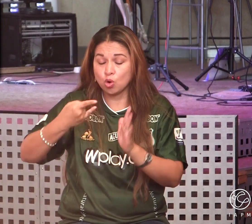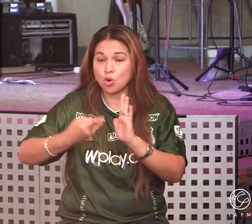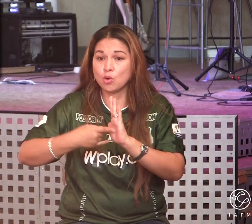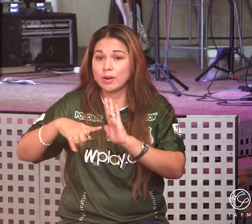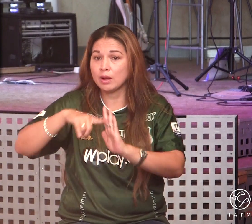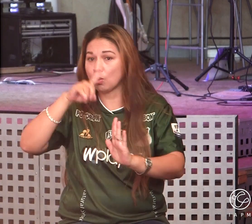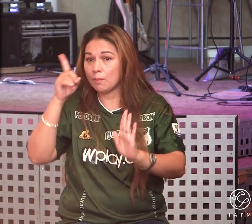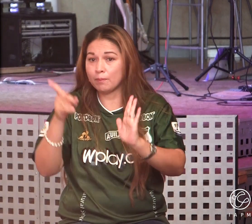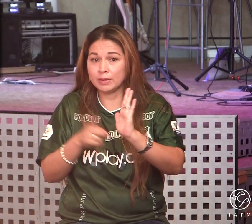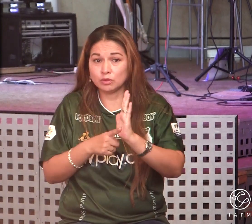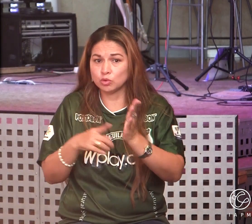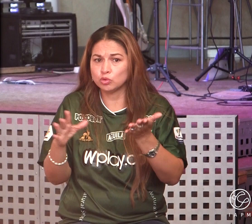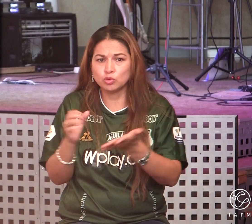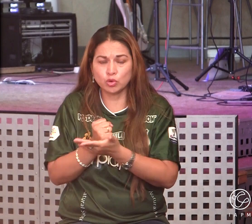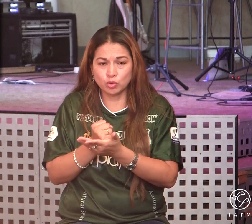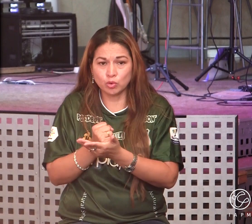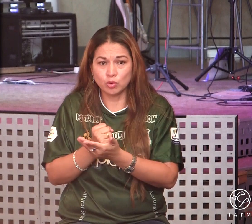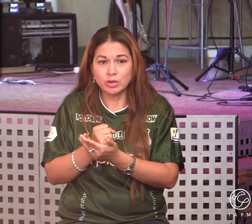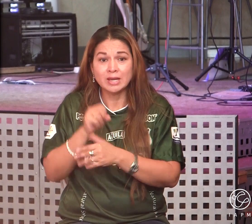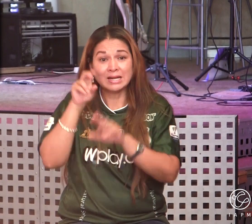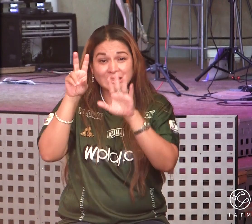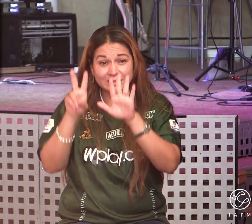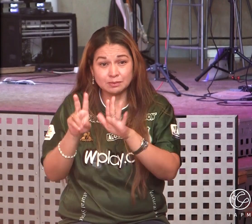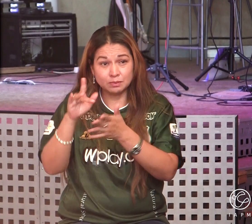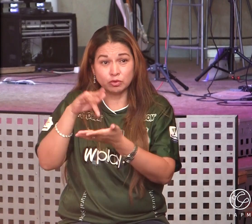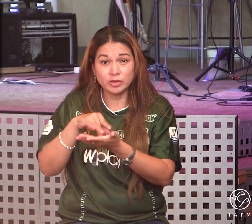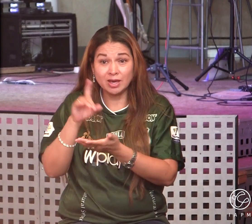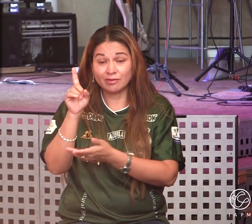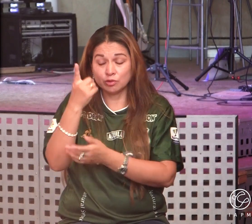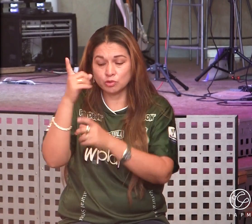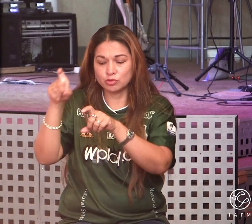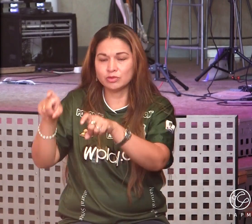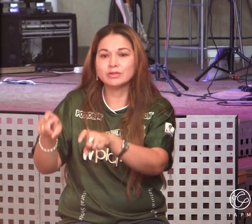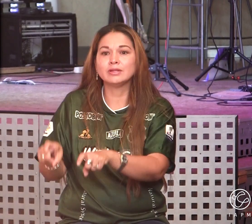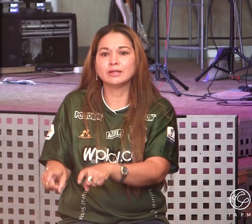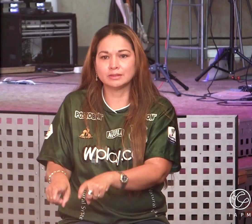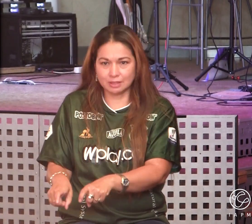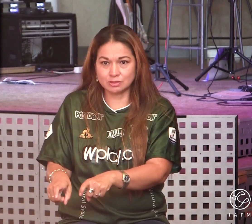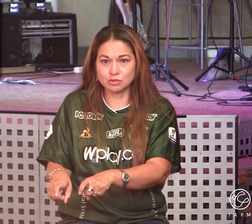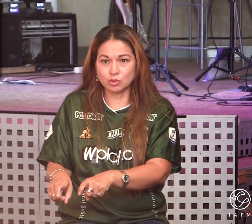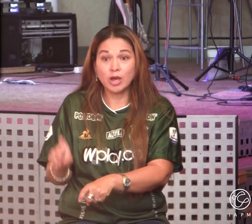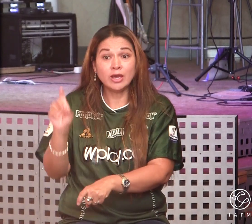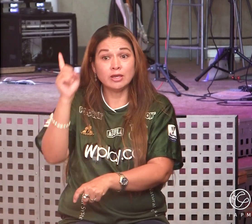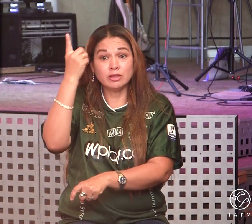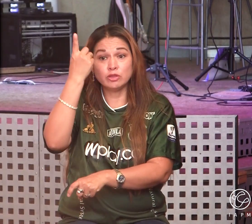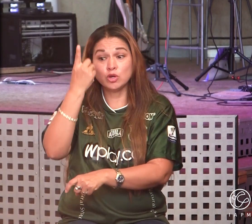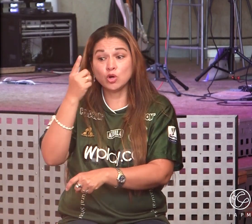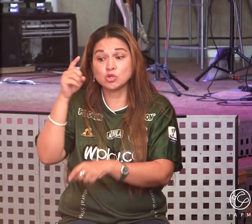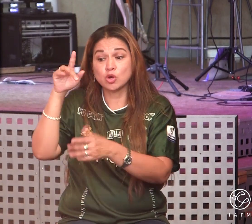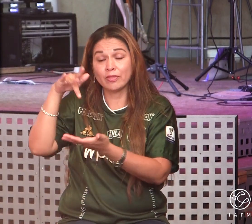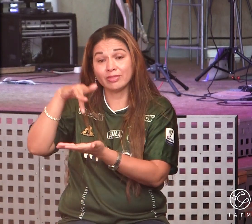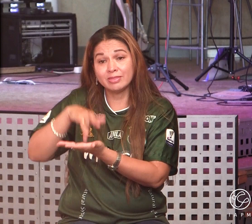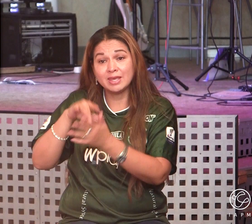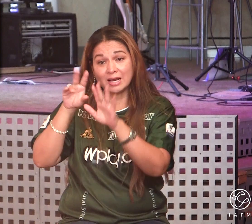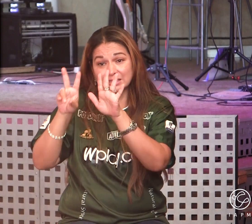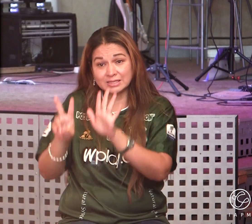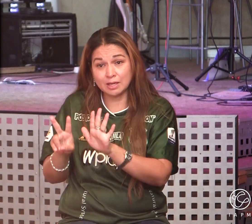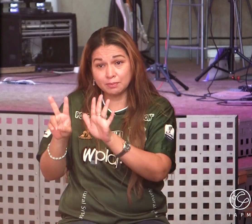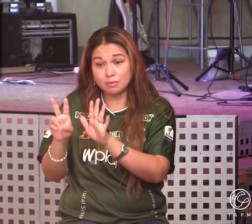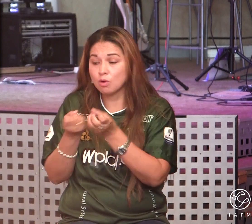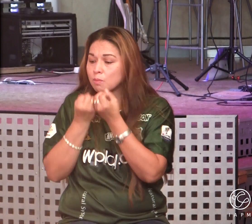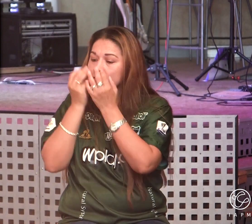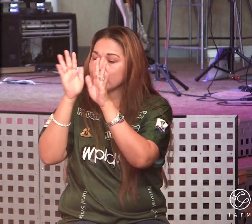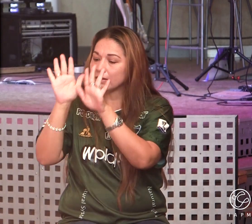hecho. Y reposó en el día séptimo de toda la obra que había hecho. Y bendijo Dios el séptimo día y lo